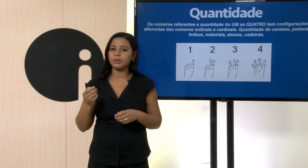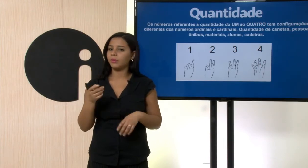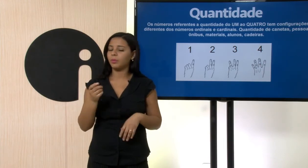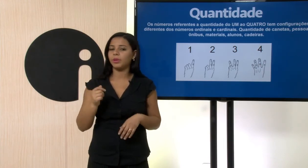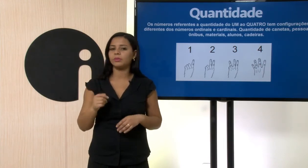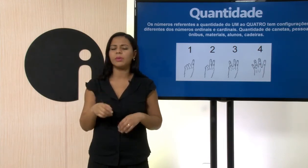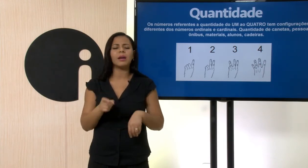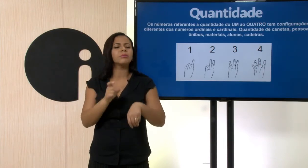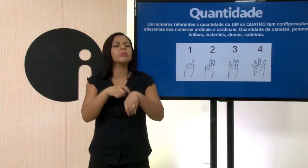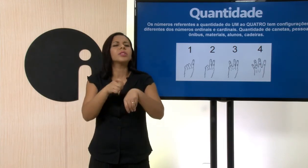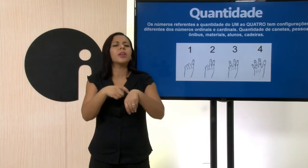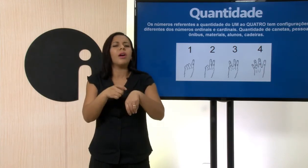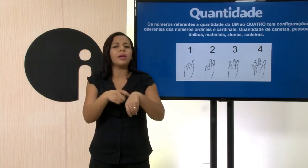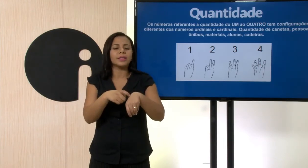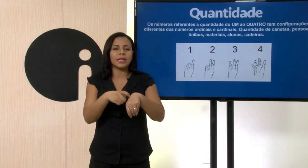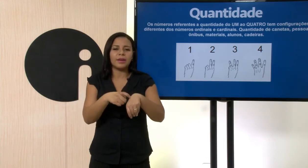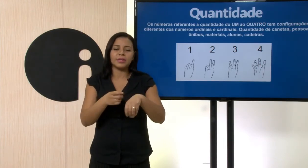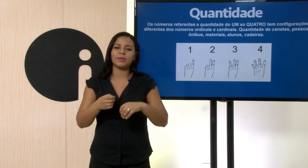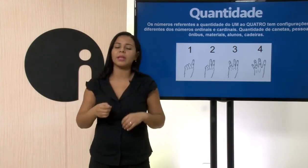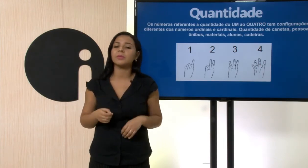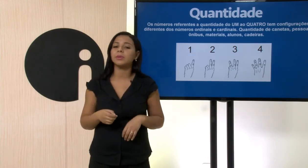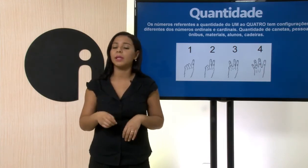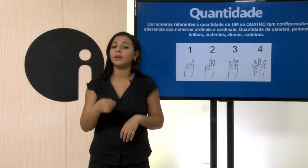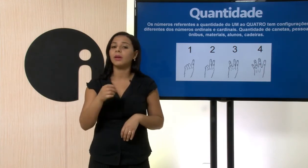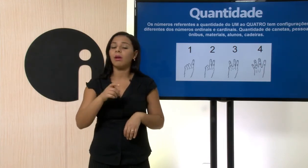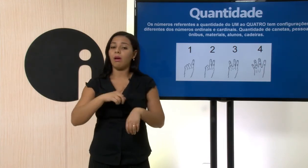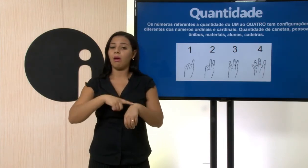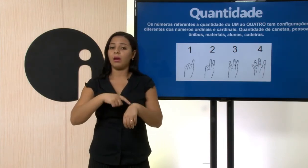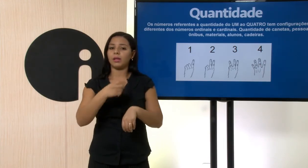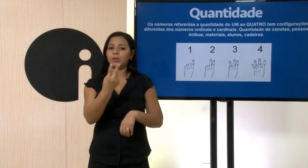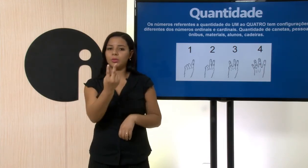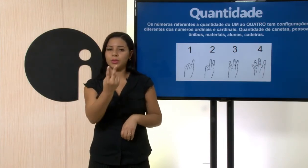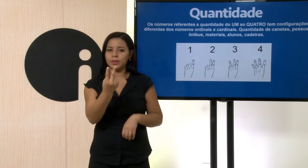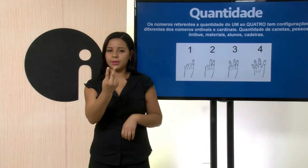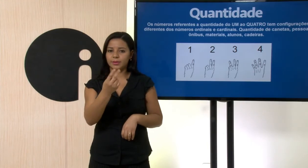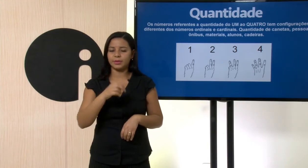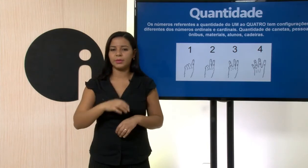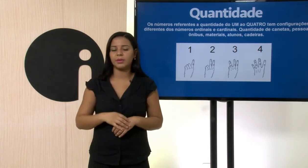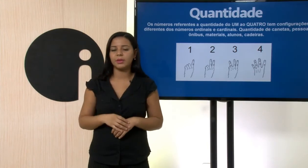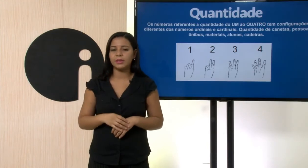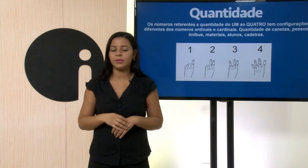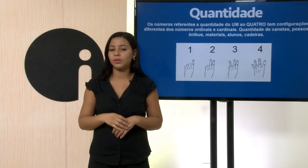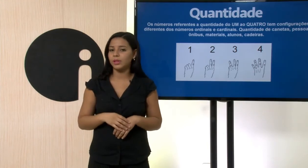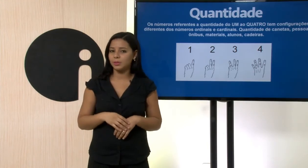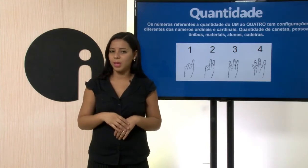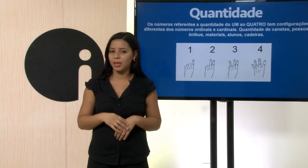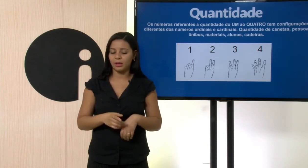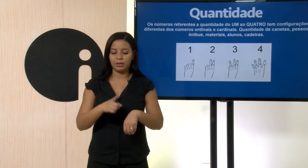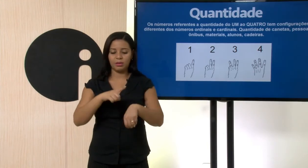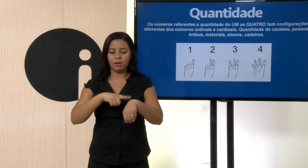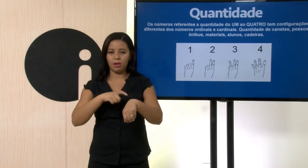for perguntar que horas, aí você vai responder hora, 2. Se for 2h30,